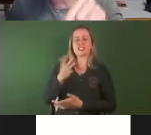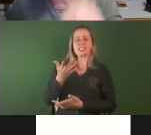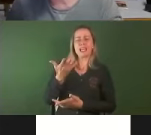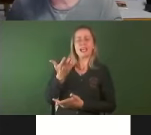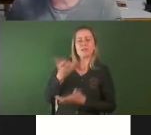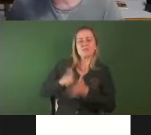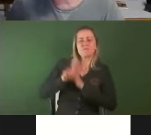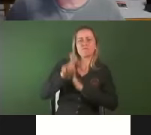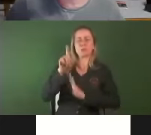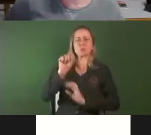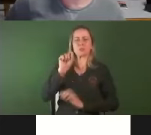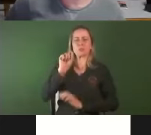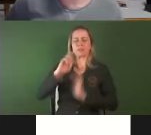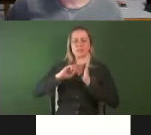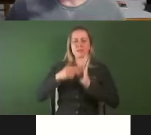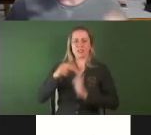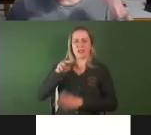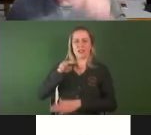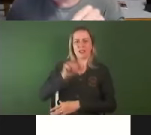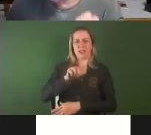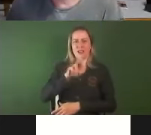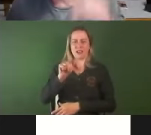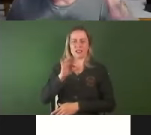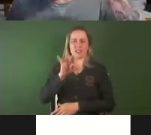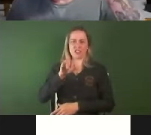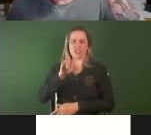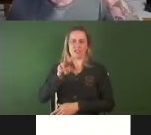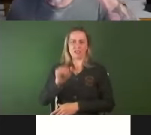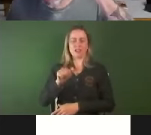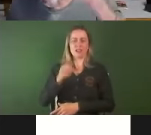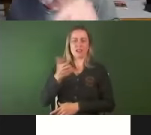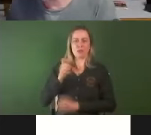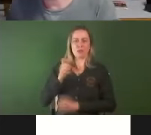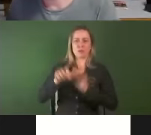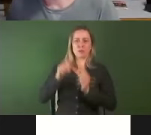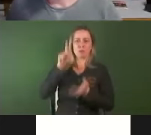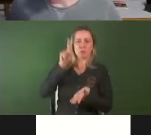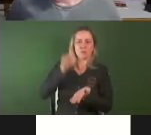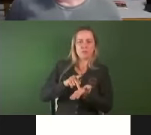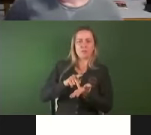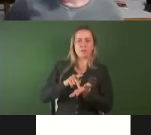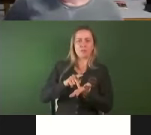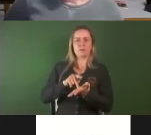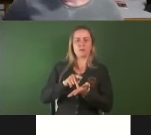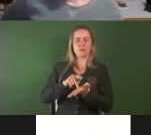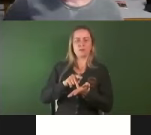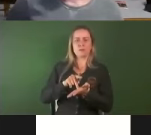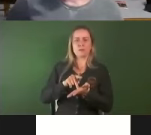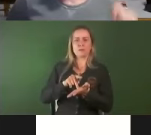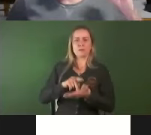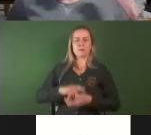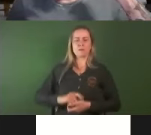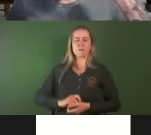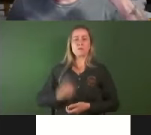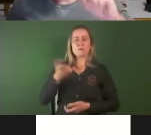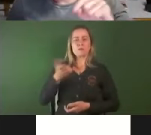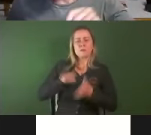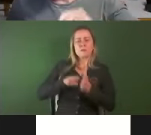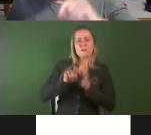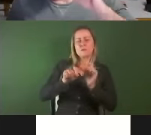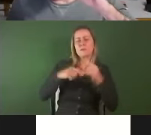o que é uma narrativa com a imagem fotográfica, ele quer questionar o que é realidade, né? Ele quer questionar o